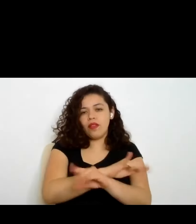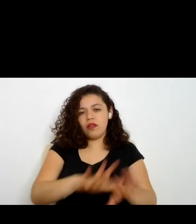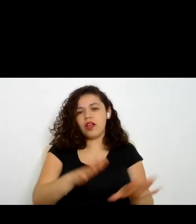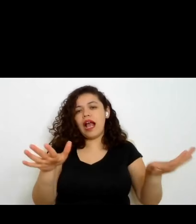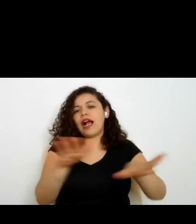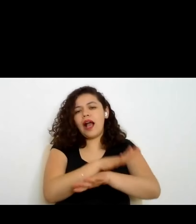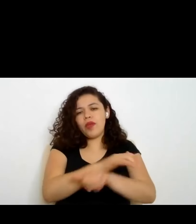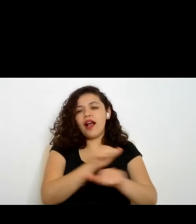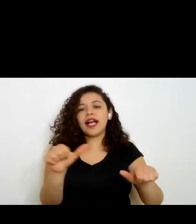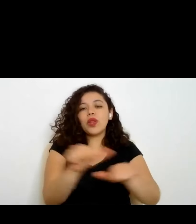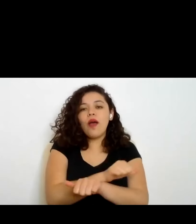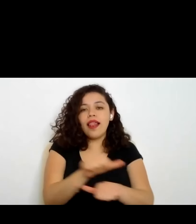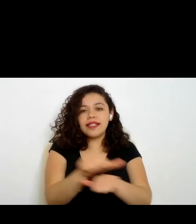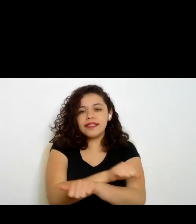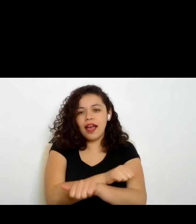actualicen.